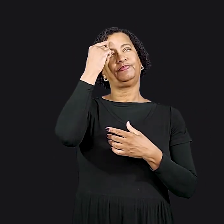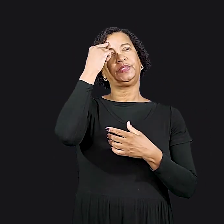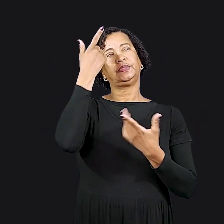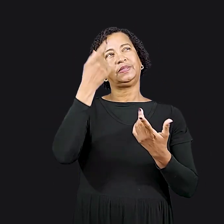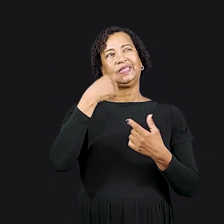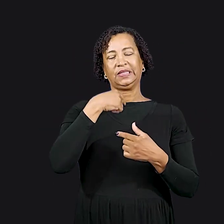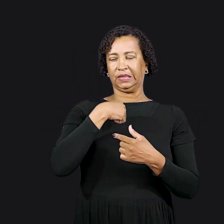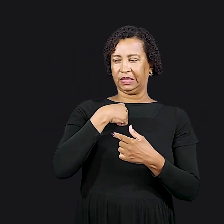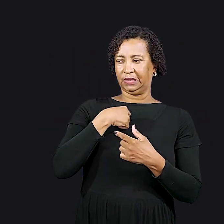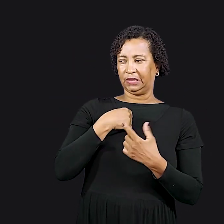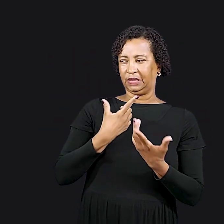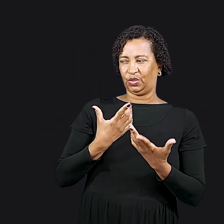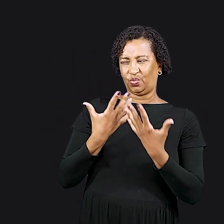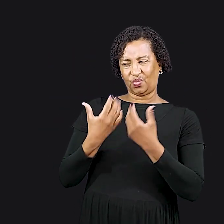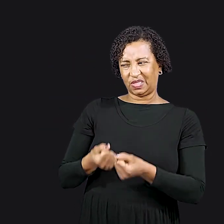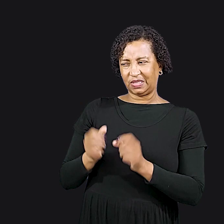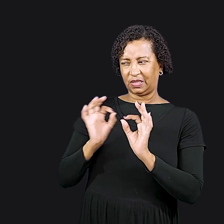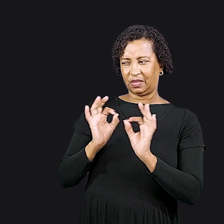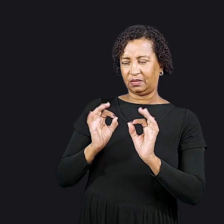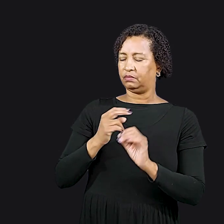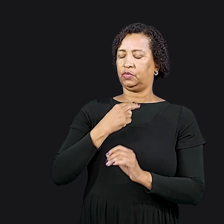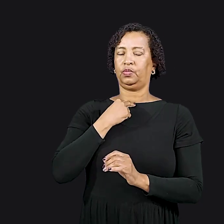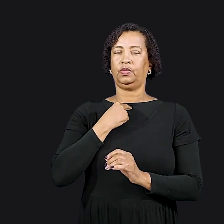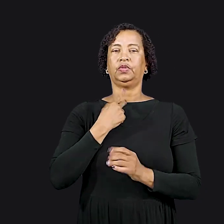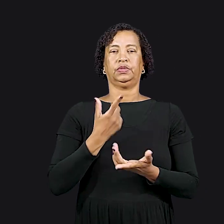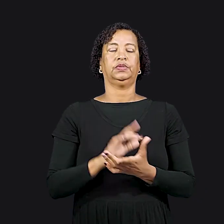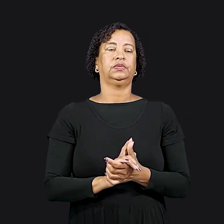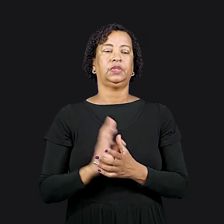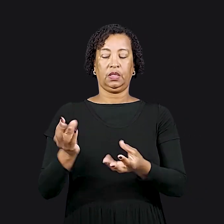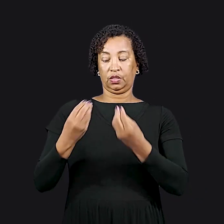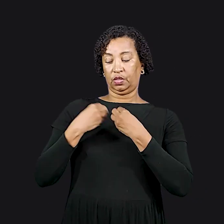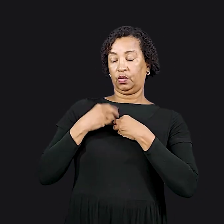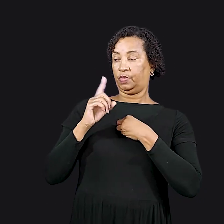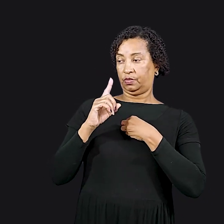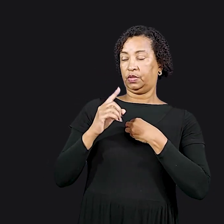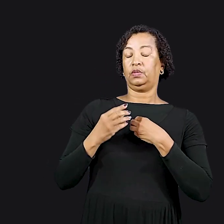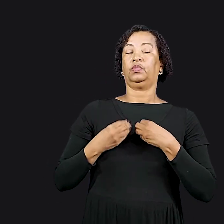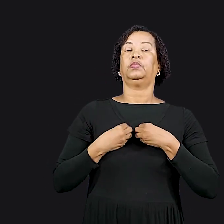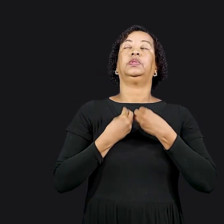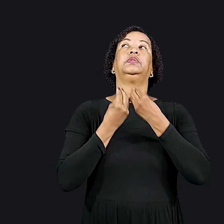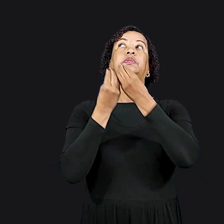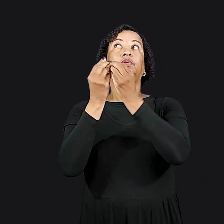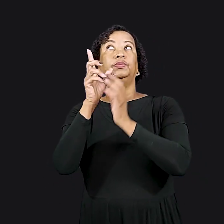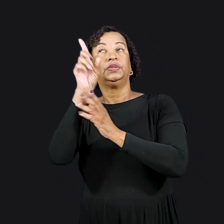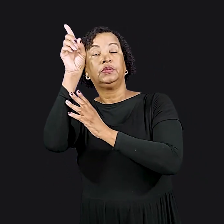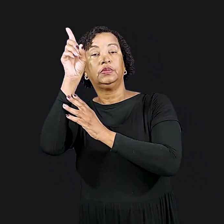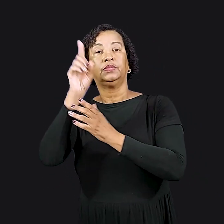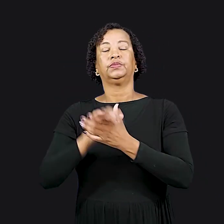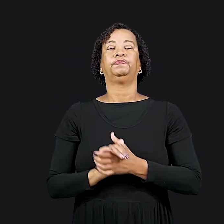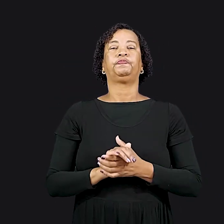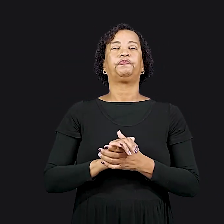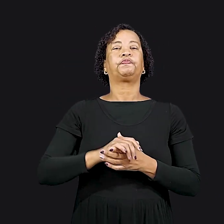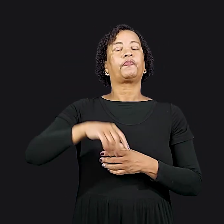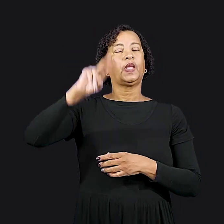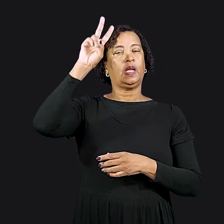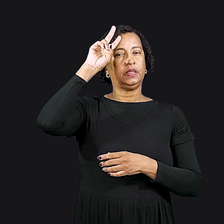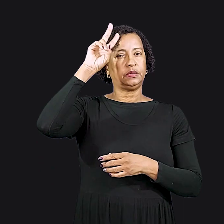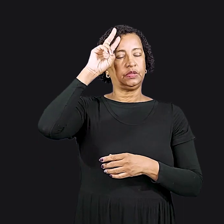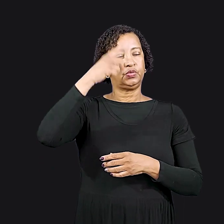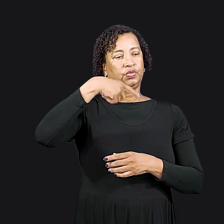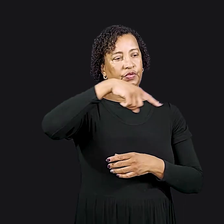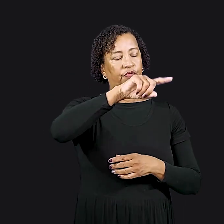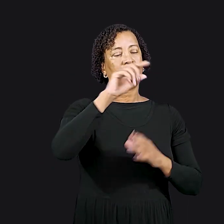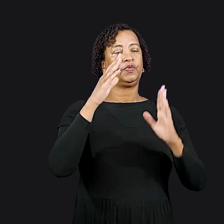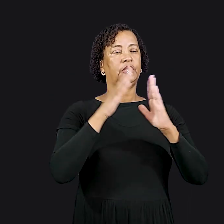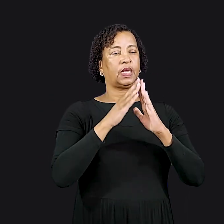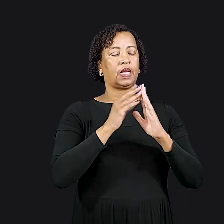eu pensei, quem sou eu para não aceitar, hein? Ele não deu para mim, ele deu para Deus. Na segunda-feira fui a uma